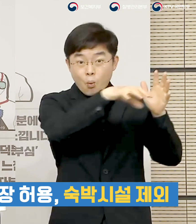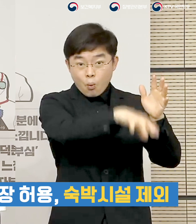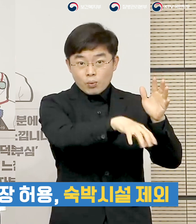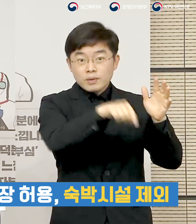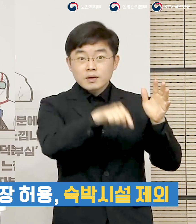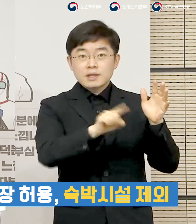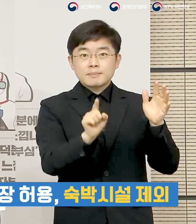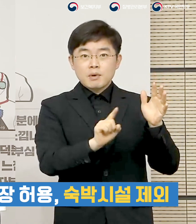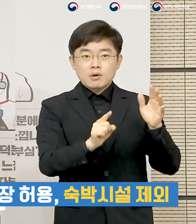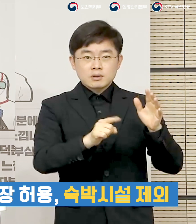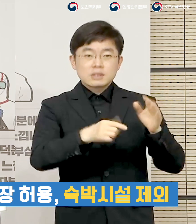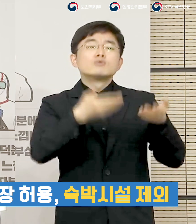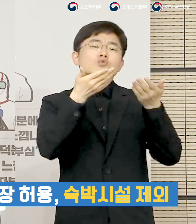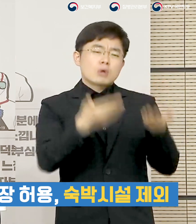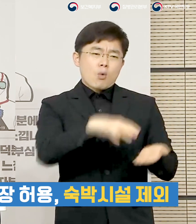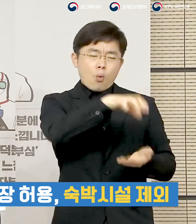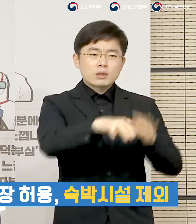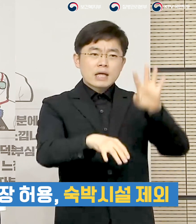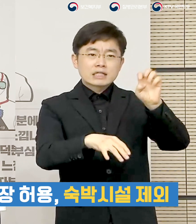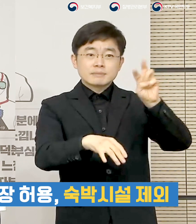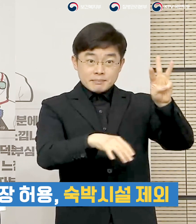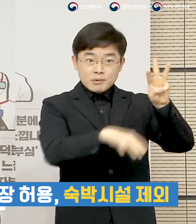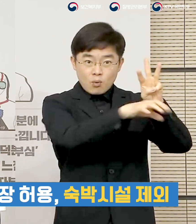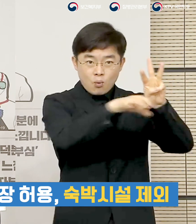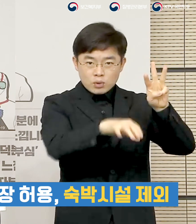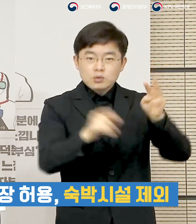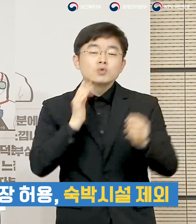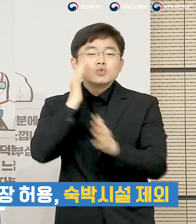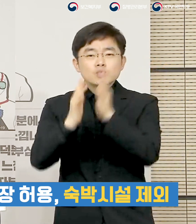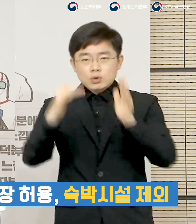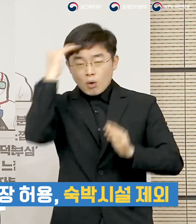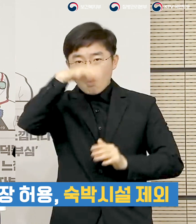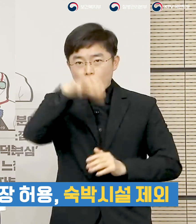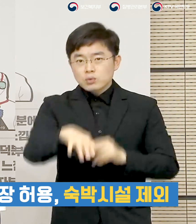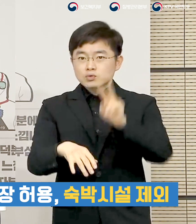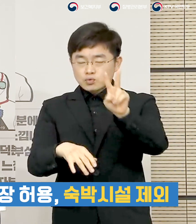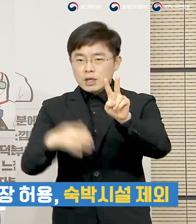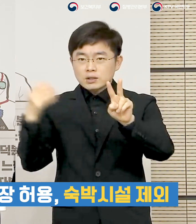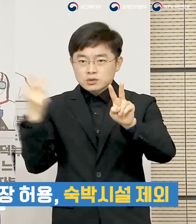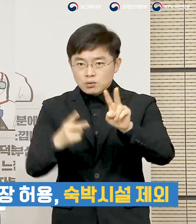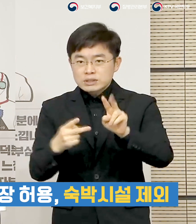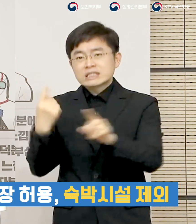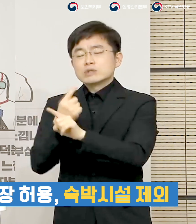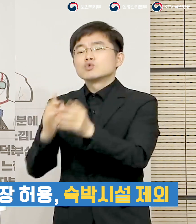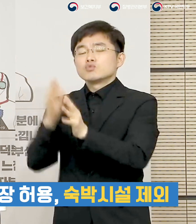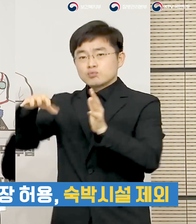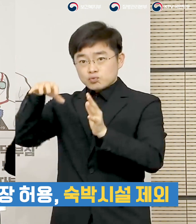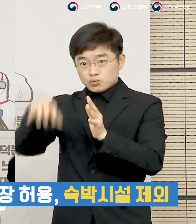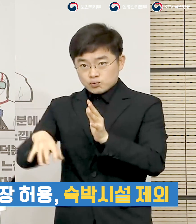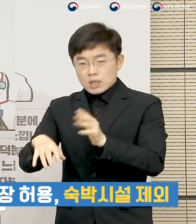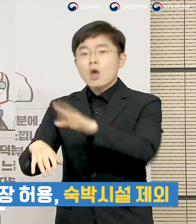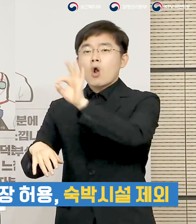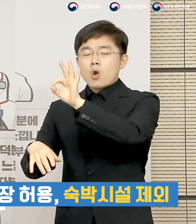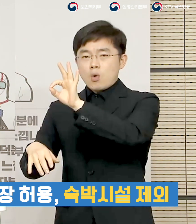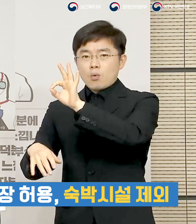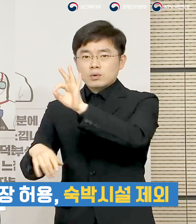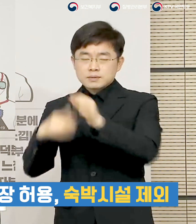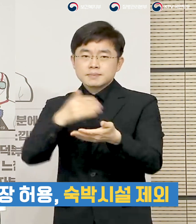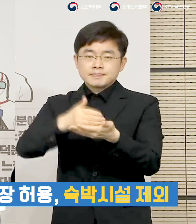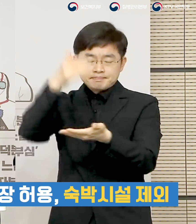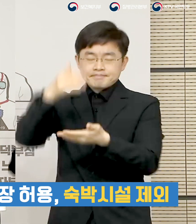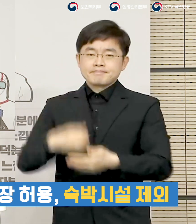야외시설에는 자연휴양림 43개, 수목원 2개, 국립치유원 1개, 치유의 숲 10개가